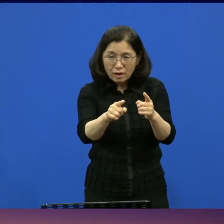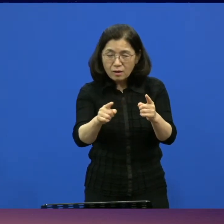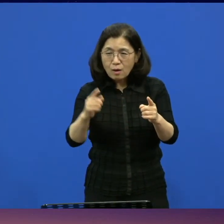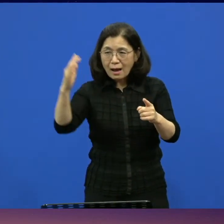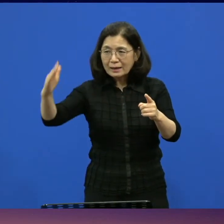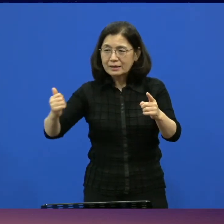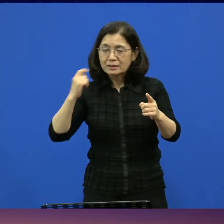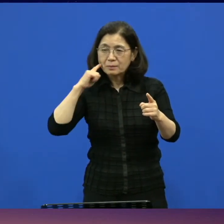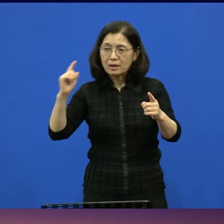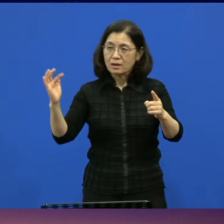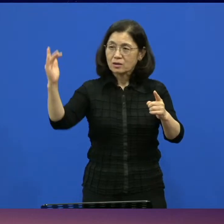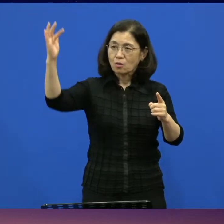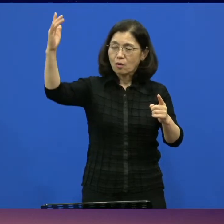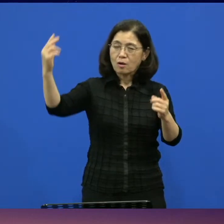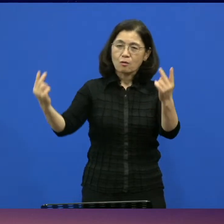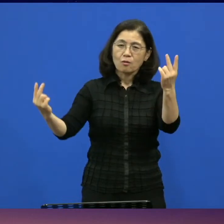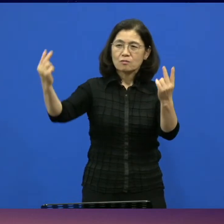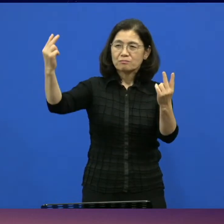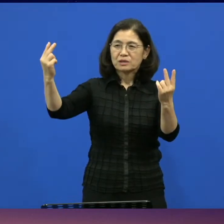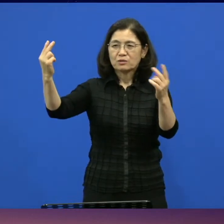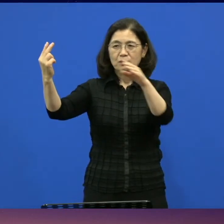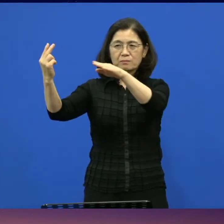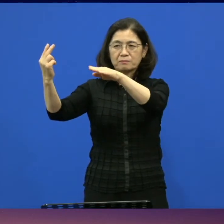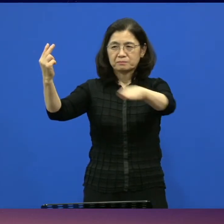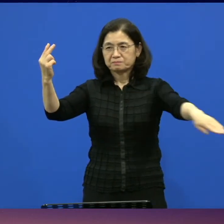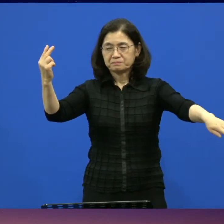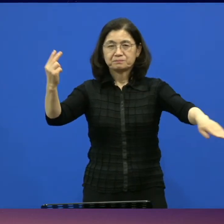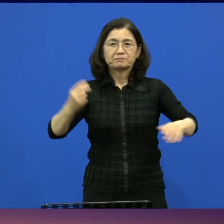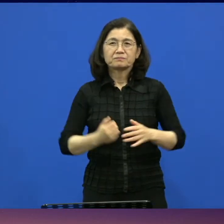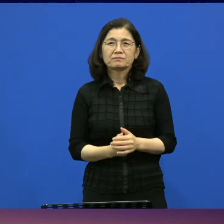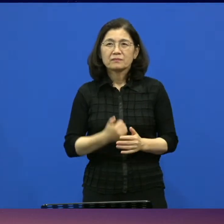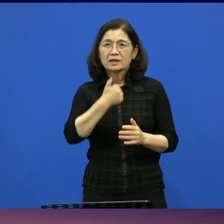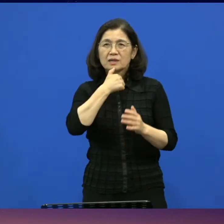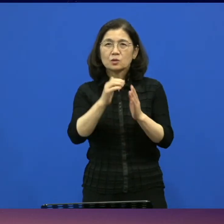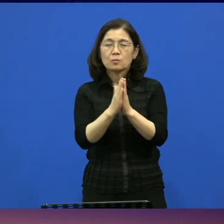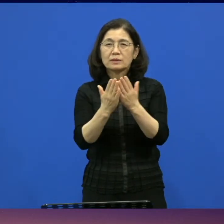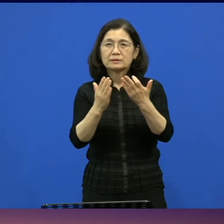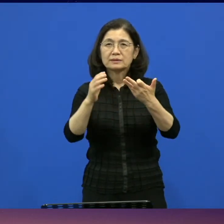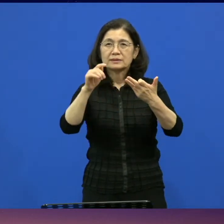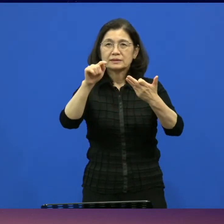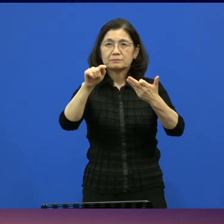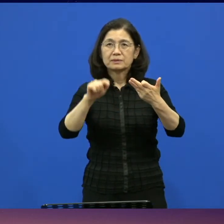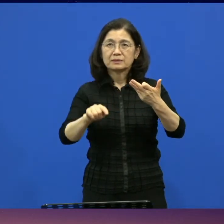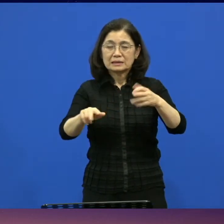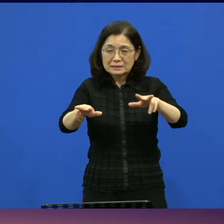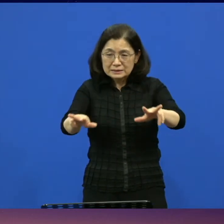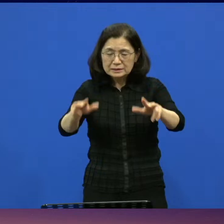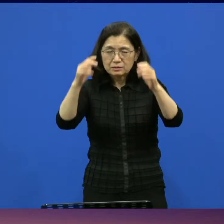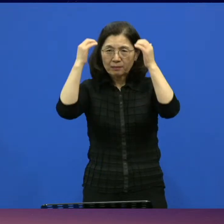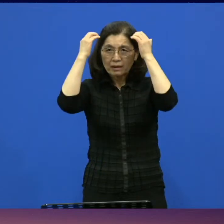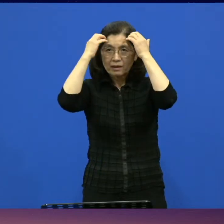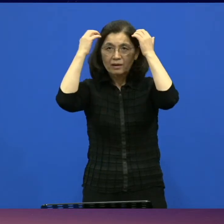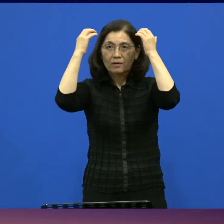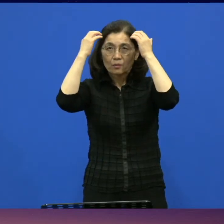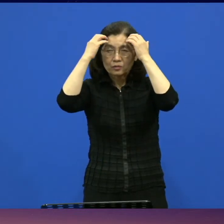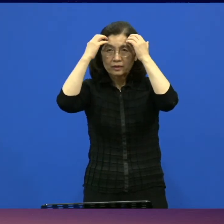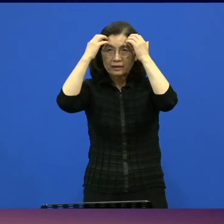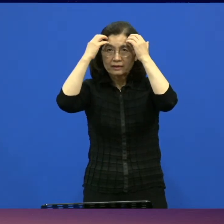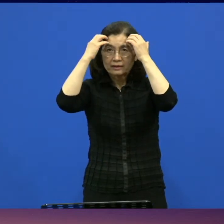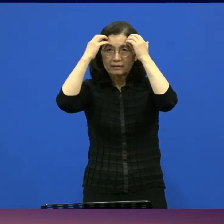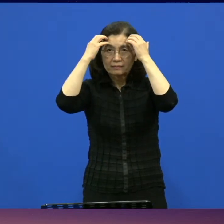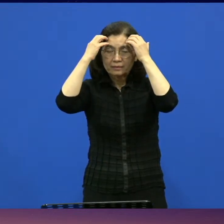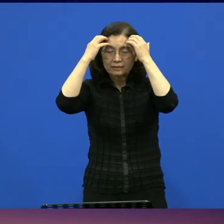안 돼요. 게임이 안 돼. 그래서 로마서 8장에서 얘기한 거예요. 현재의 고난은 내가 고난이